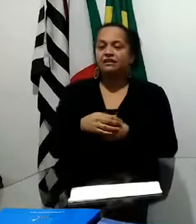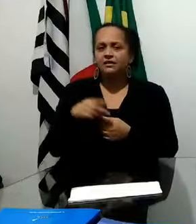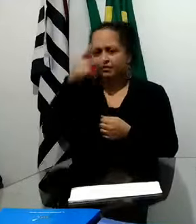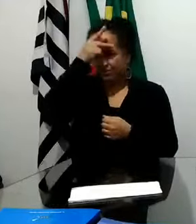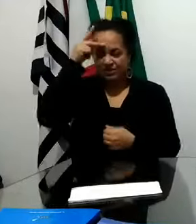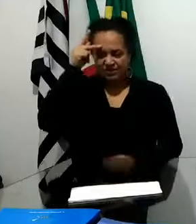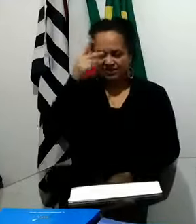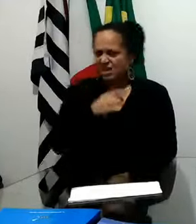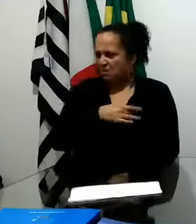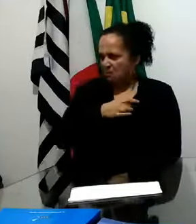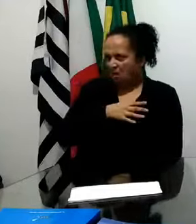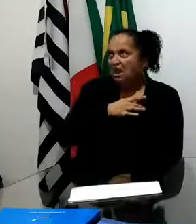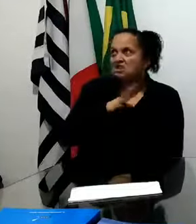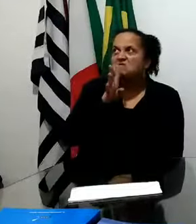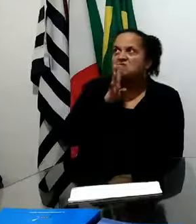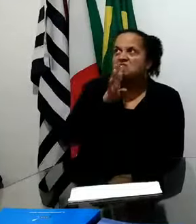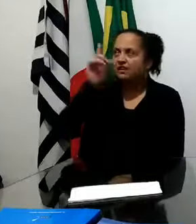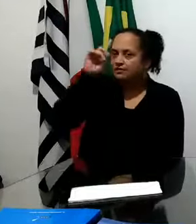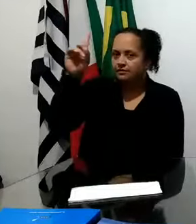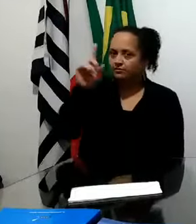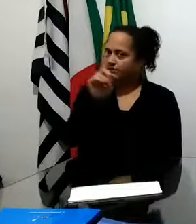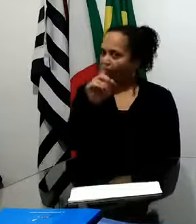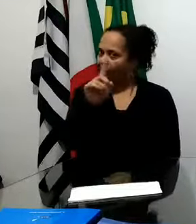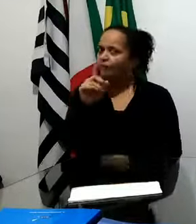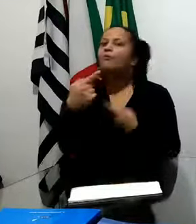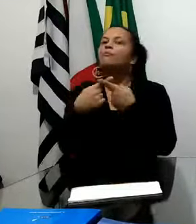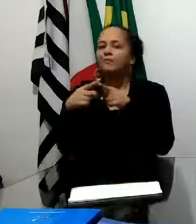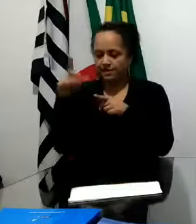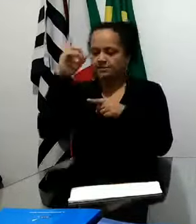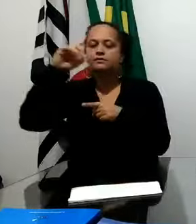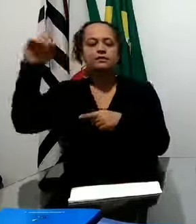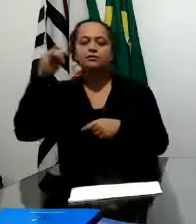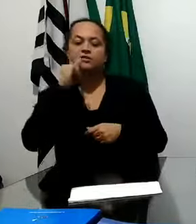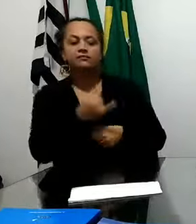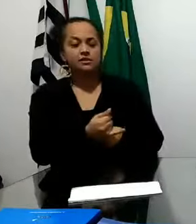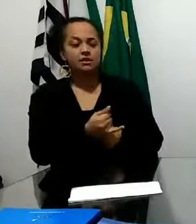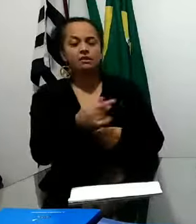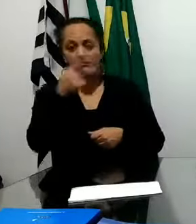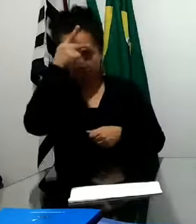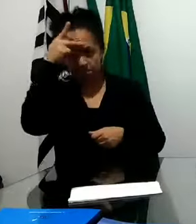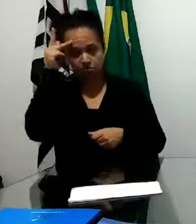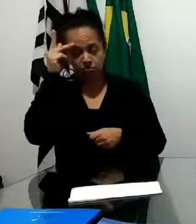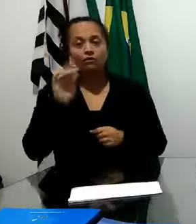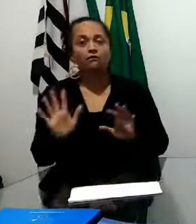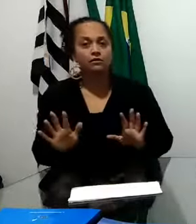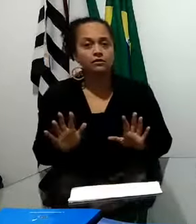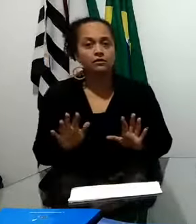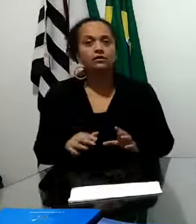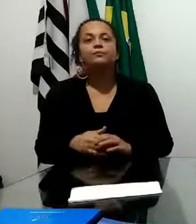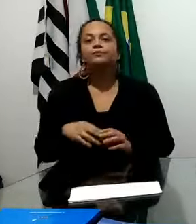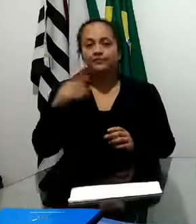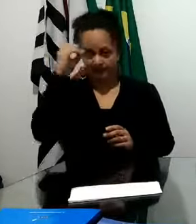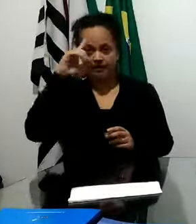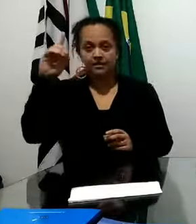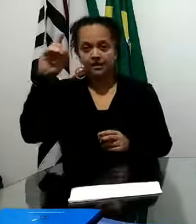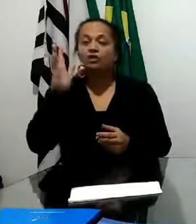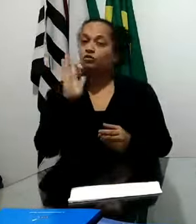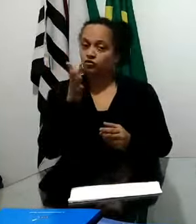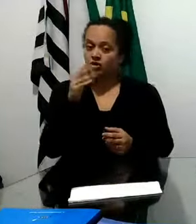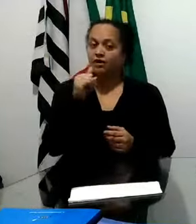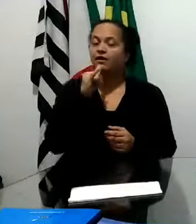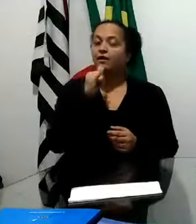conheçam Ele na intimidade, mas Deus vai usar, Deus vai falar. Eu creio, porque se Deus falou com o faraó,